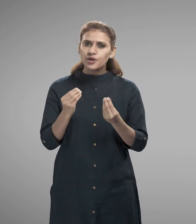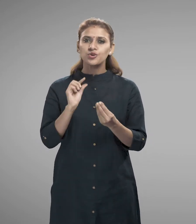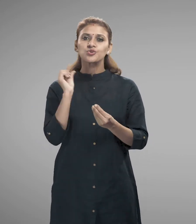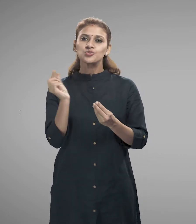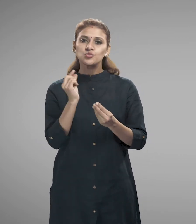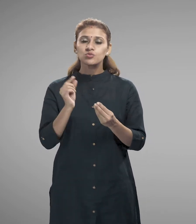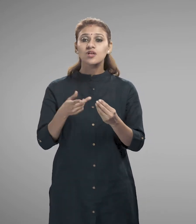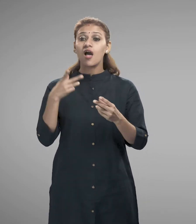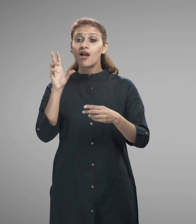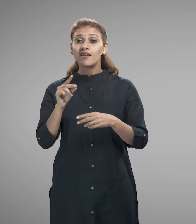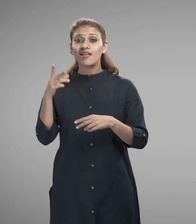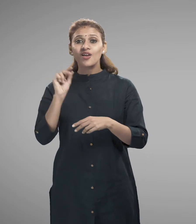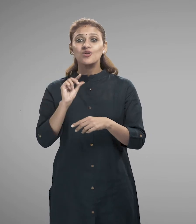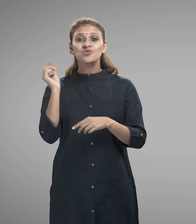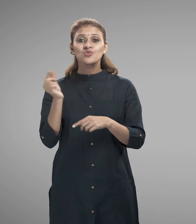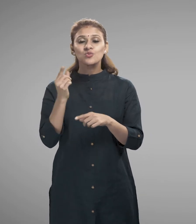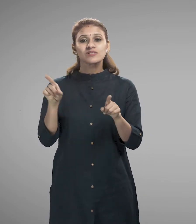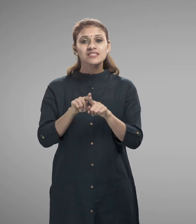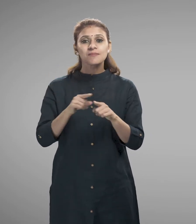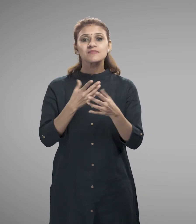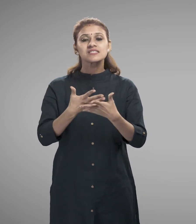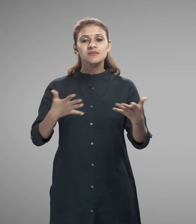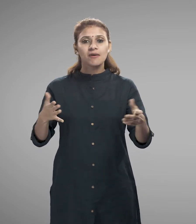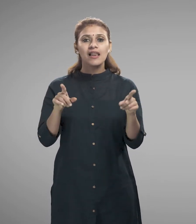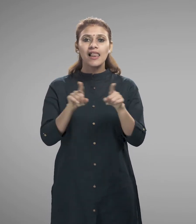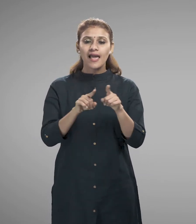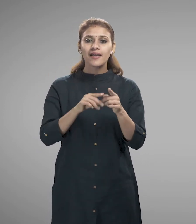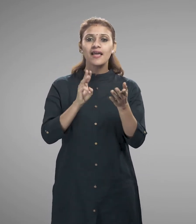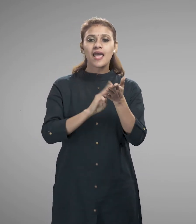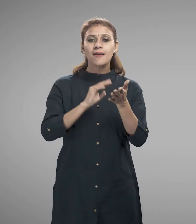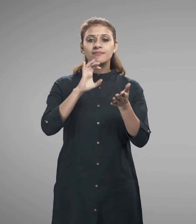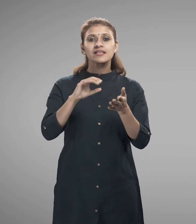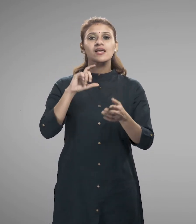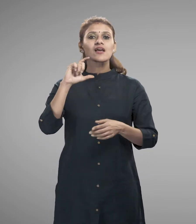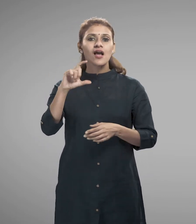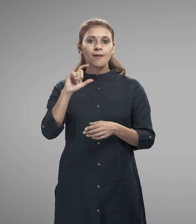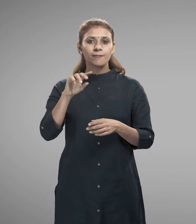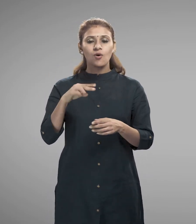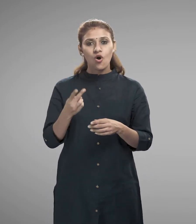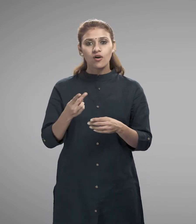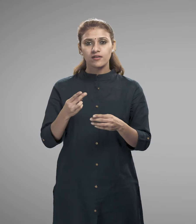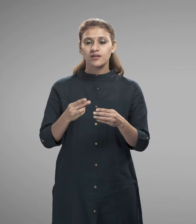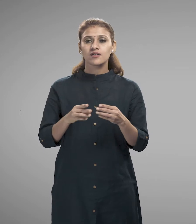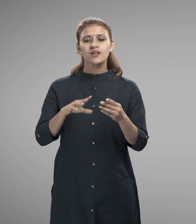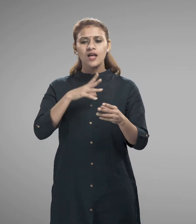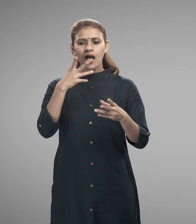पुनः प्रयोज्य किए जाने वाले कपड़े के पैड, मेंस्ट्रुअल कप और कंपोस्ट में घुलने वाले पैड का इस्तेमाल करने